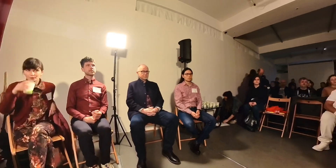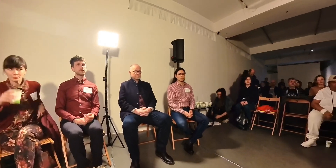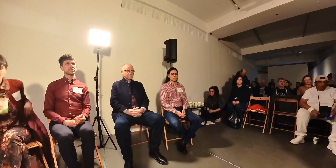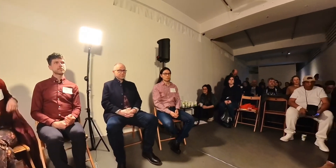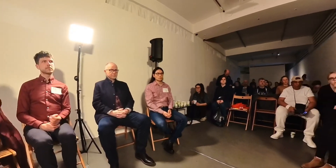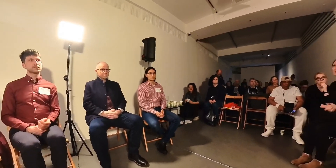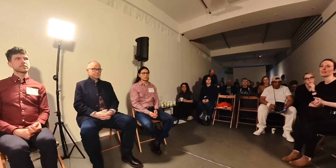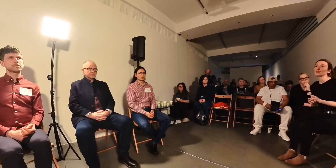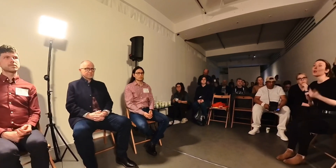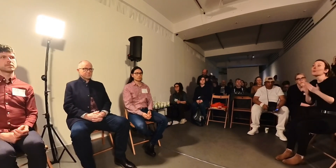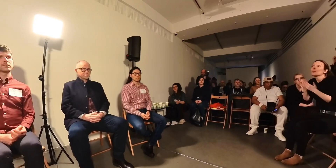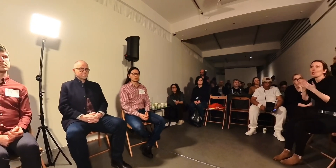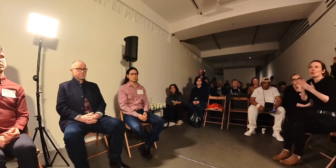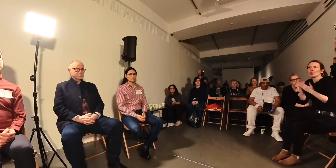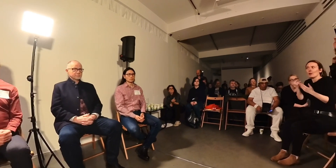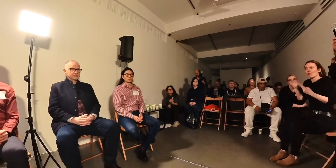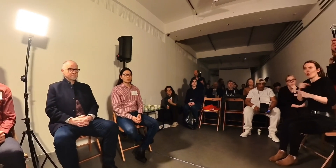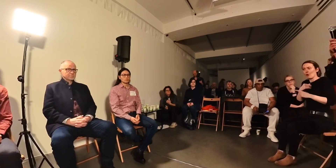tím kompenzovala